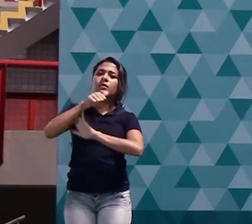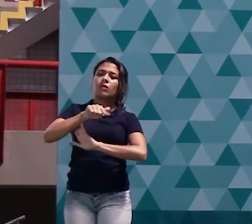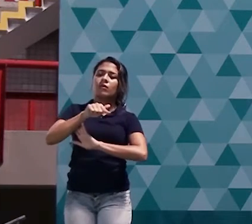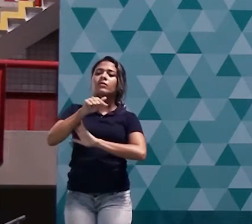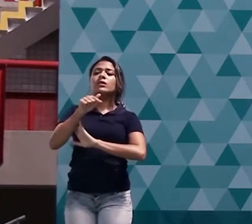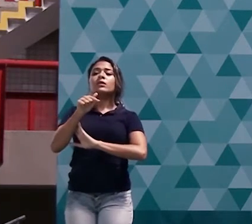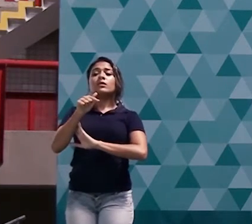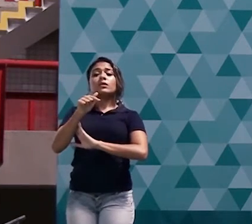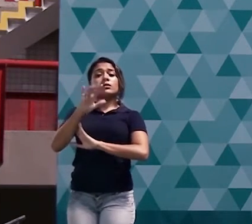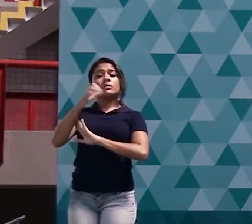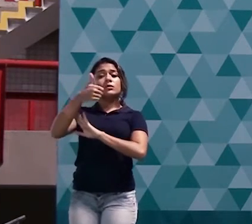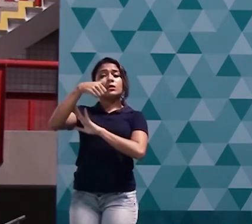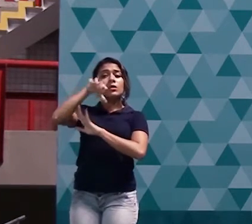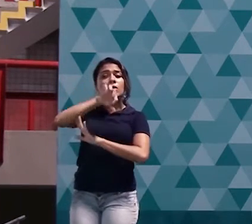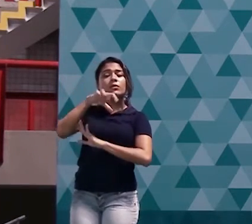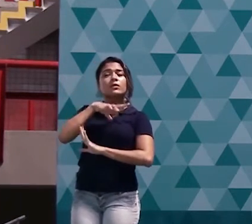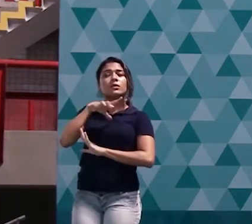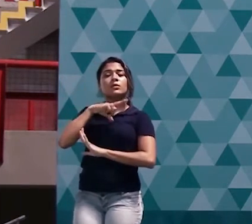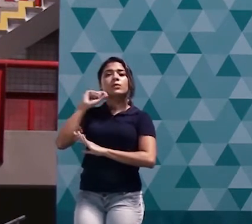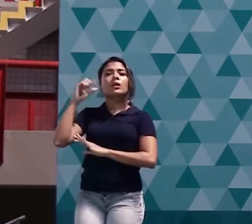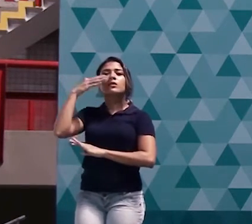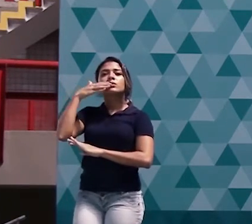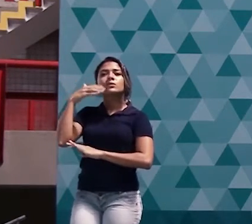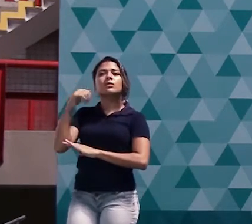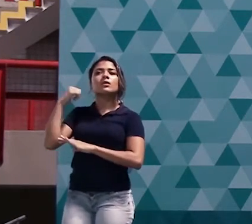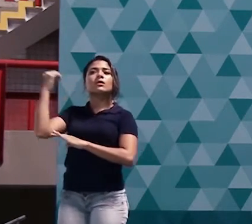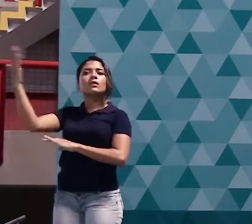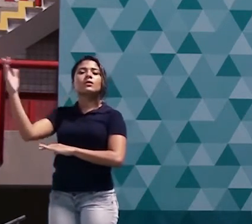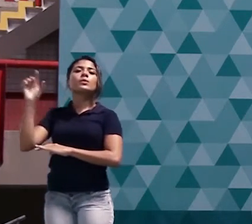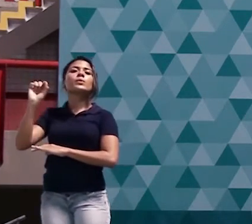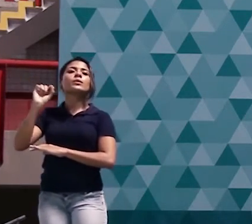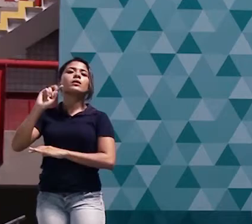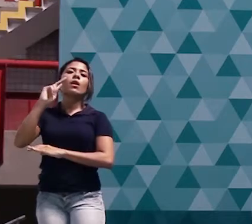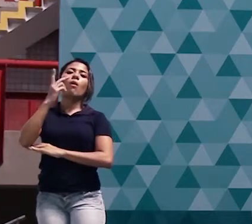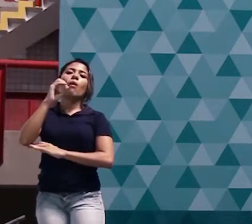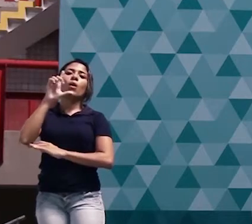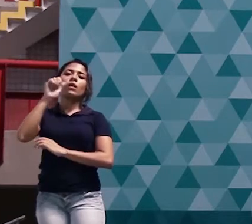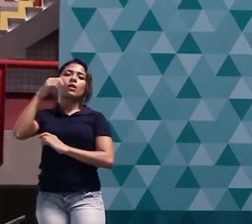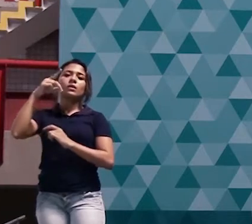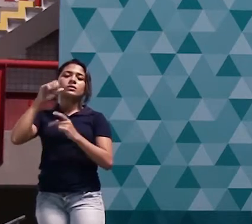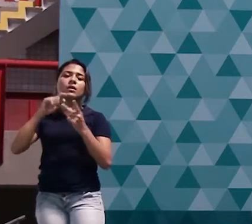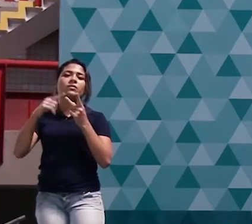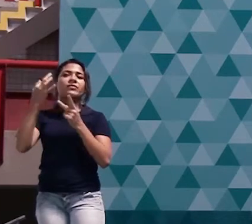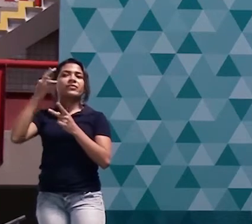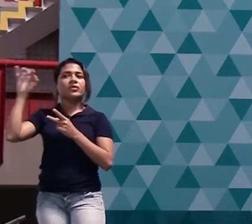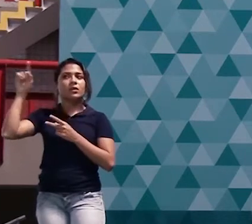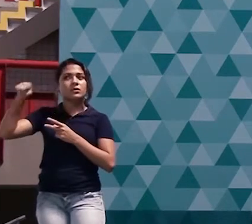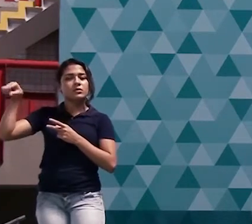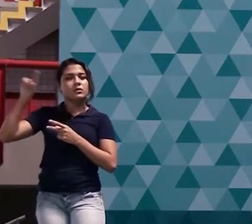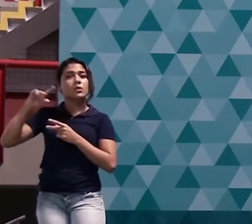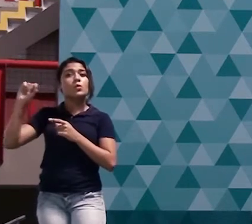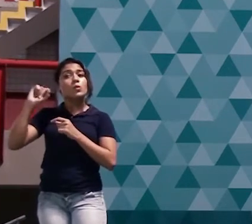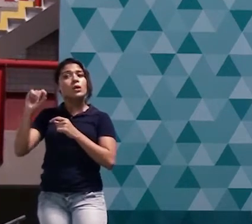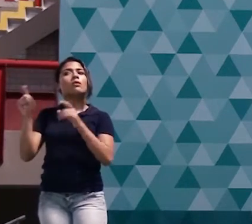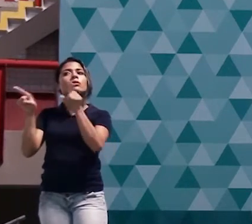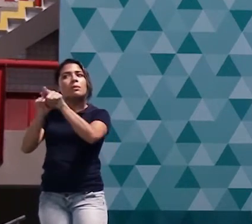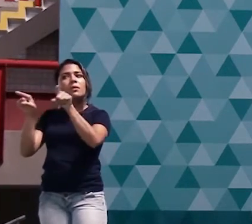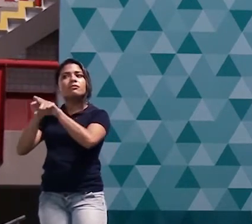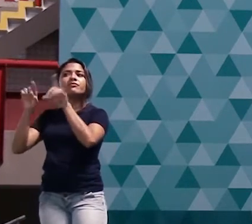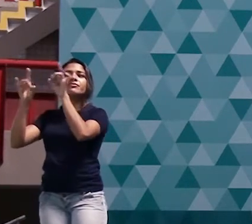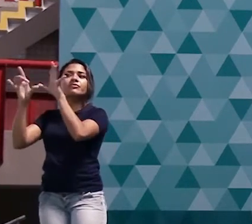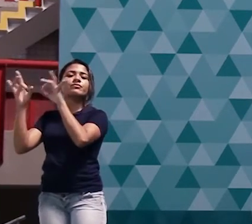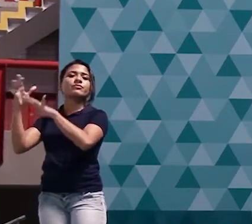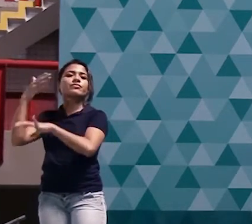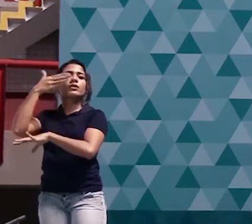concorrência do açúcar francês e holandês que eles extraem da beterraba. E aí a nossa produção vai ter essa concorrência. O nosso